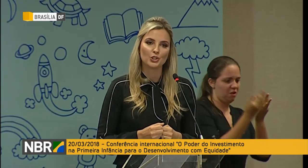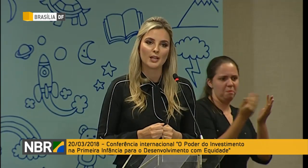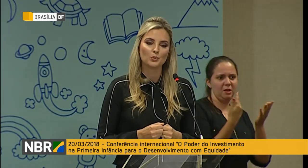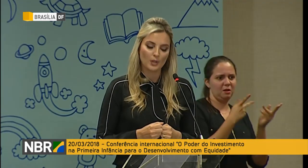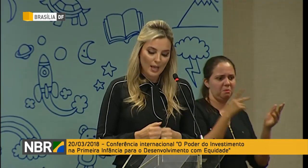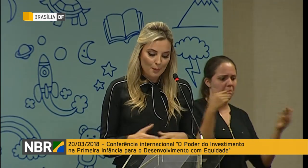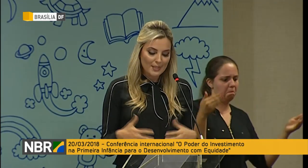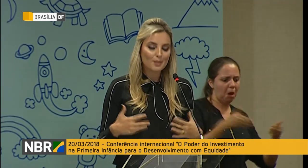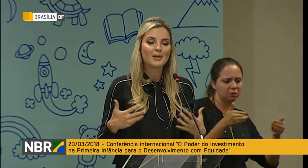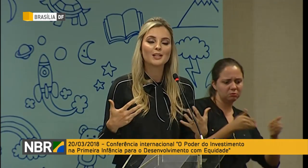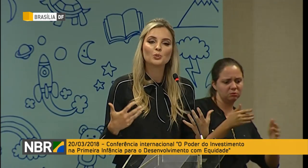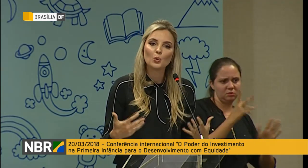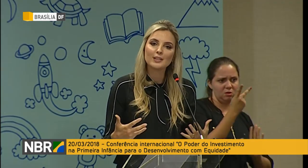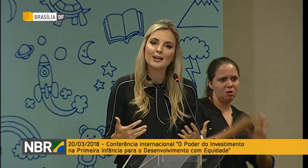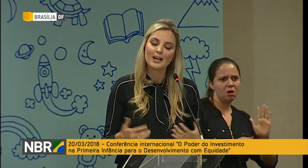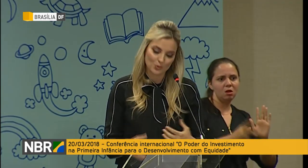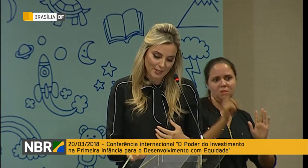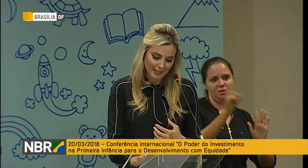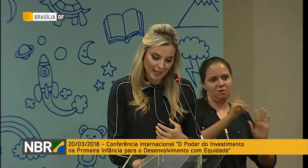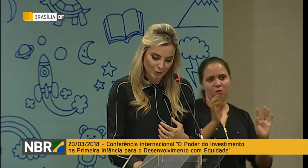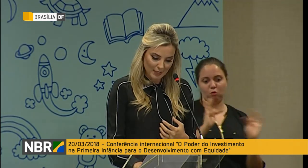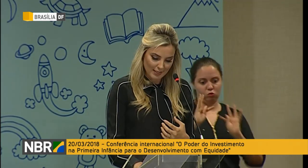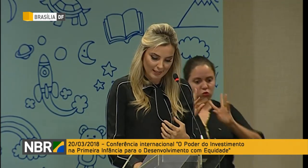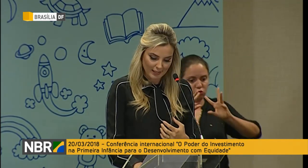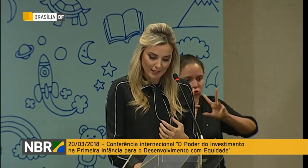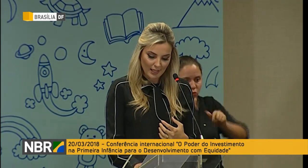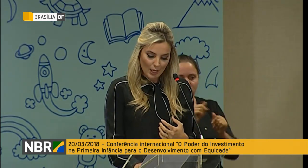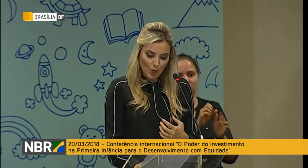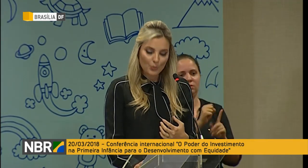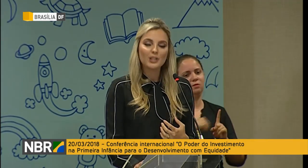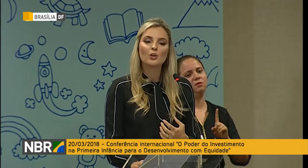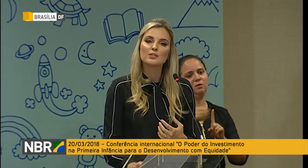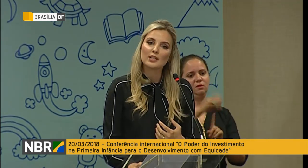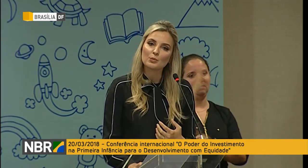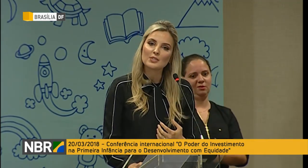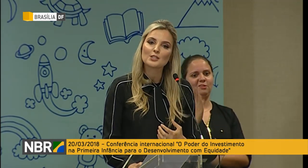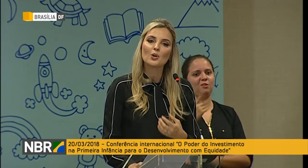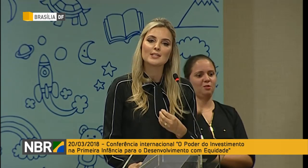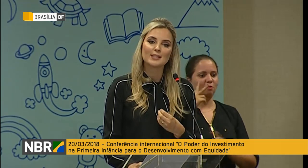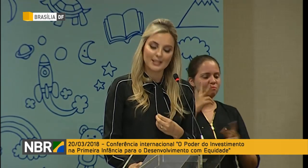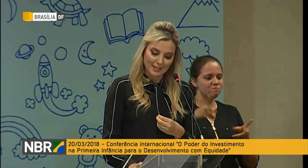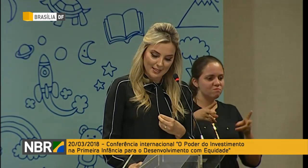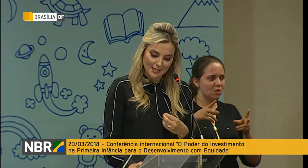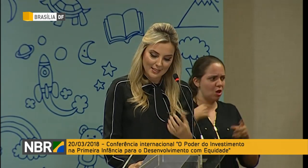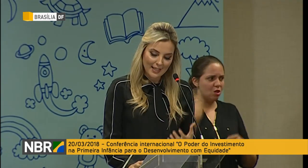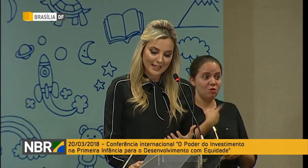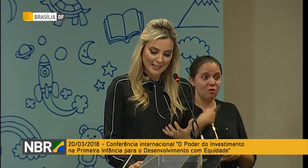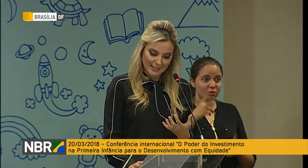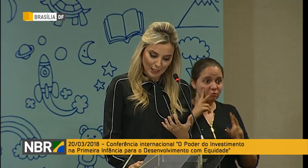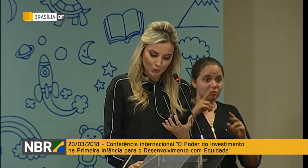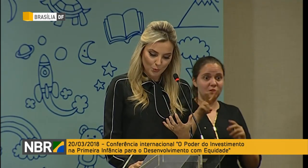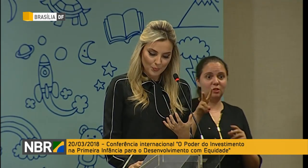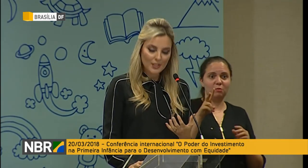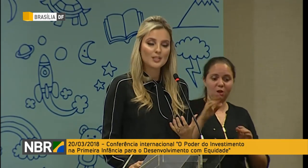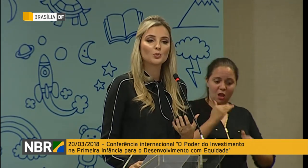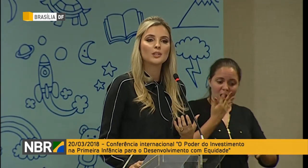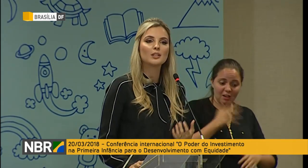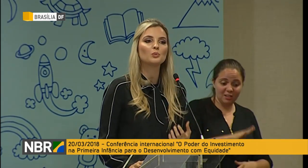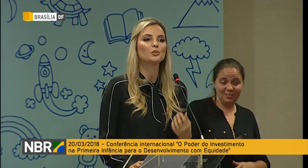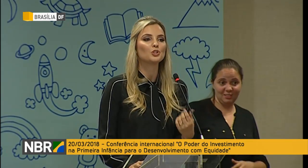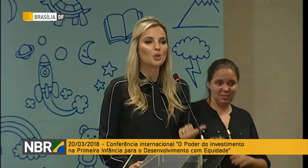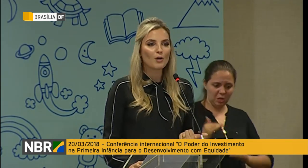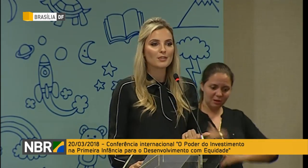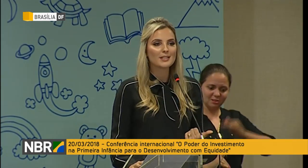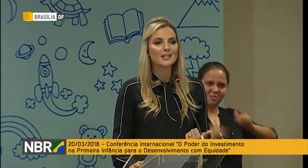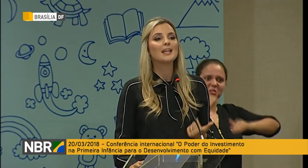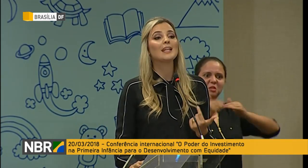parte do projeto, mas é para toda a sociedade brasileira. Porque nós veremos as nossas crianças crescendo e se